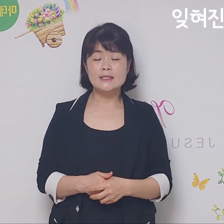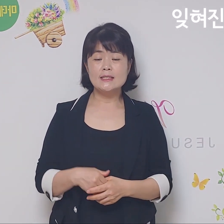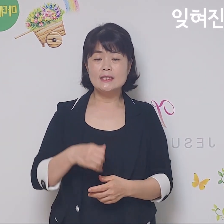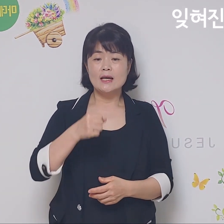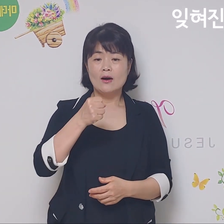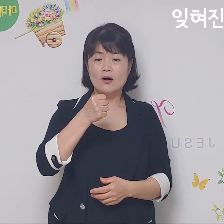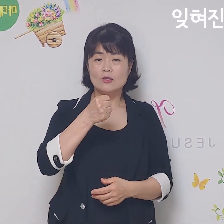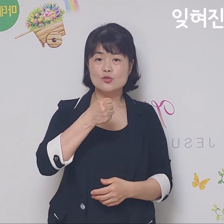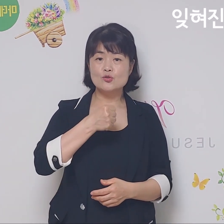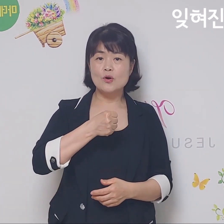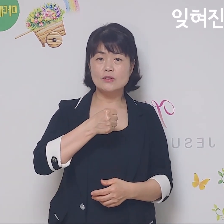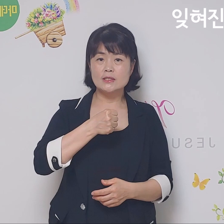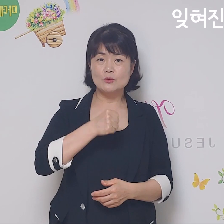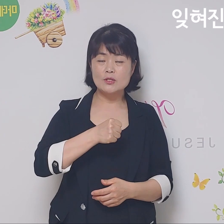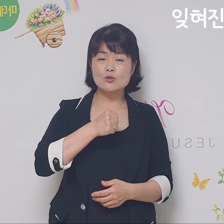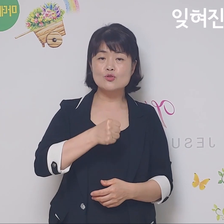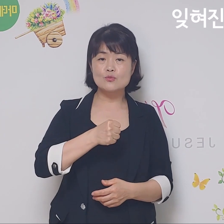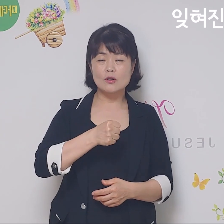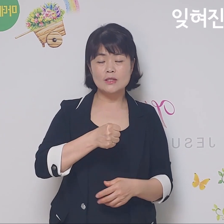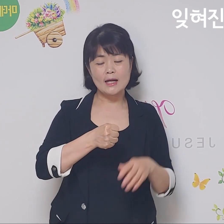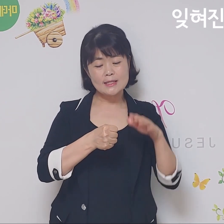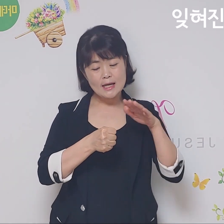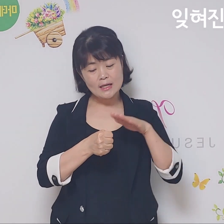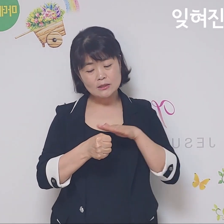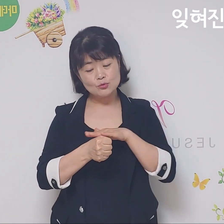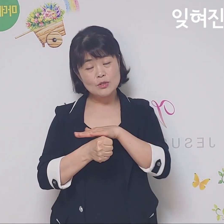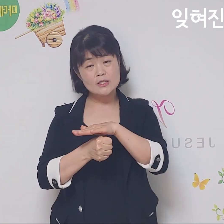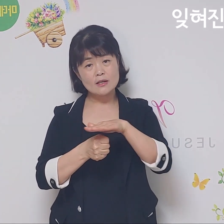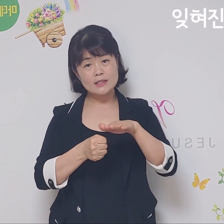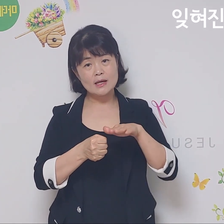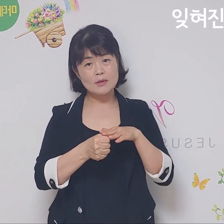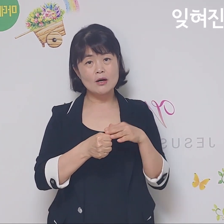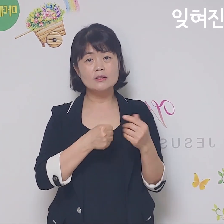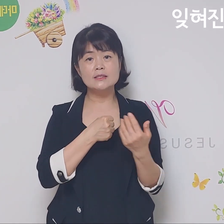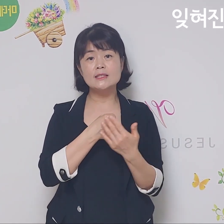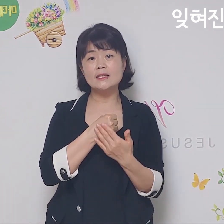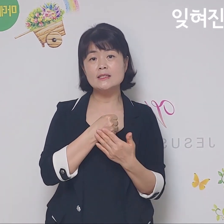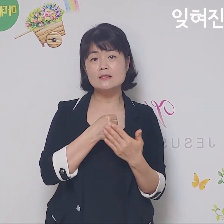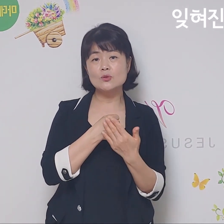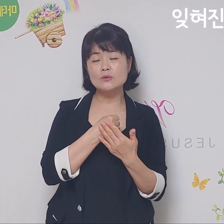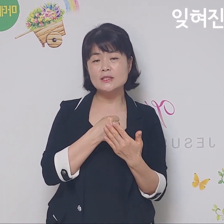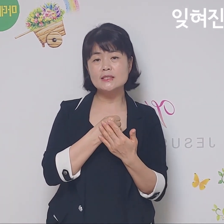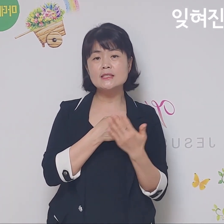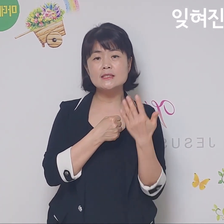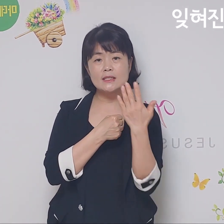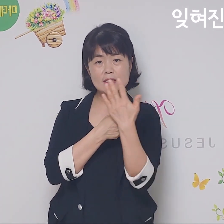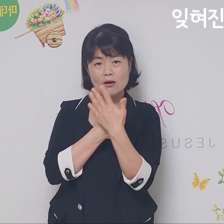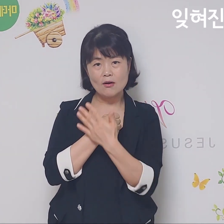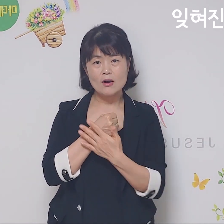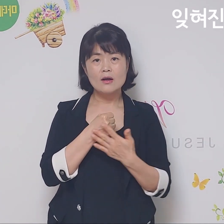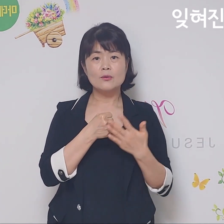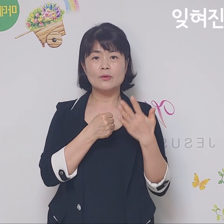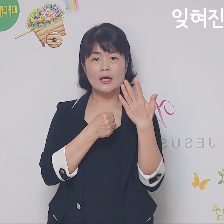은혜는 왼손 주먹을, 아까 사랑은 위에서 했다면 은혜는 손등이 있는 데서